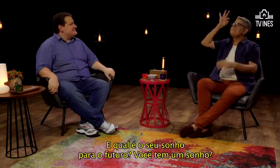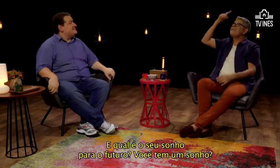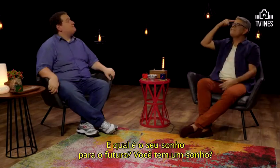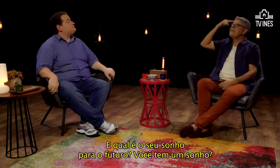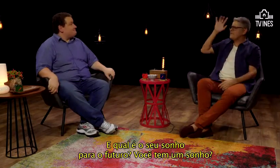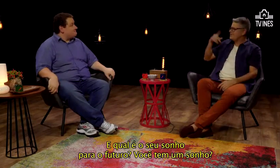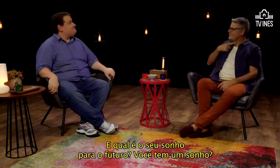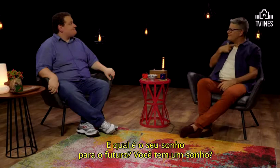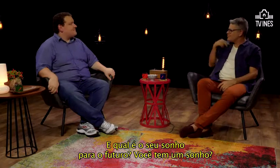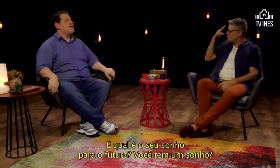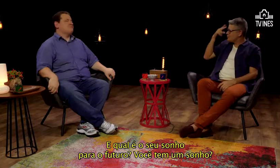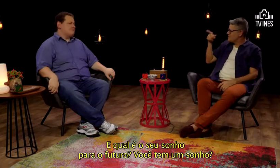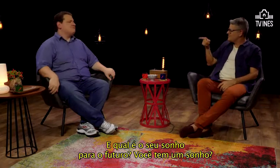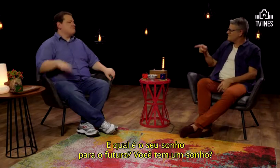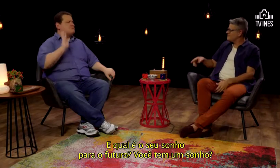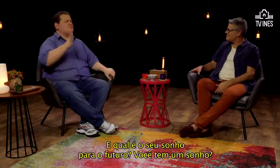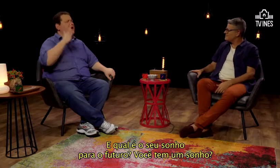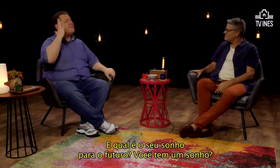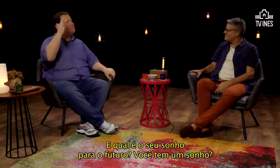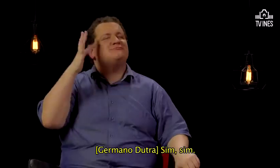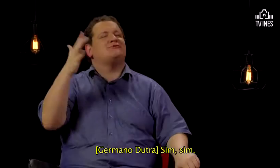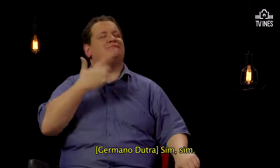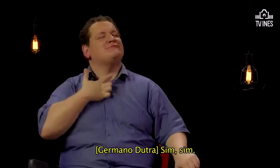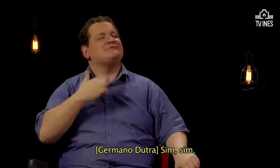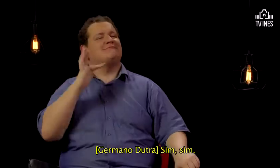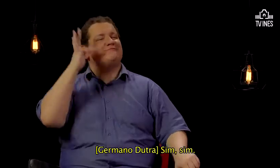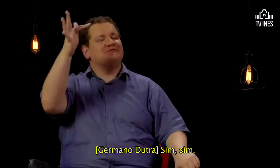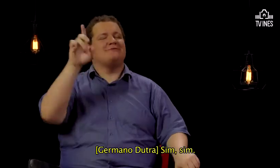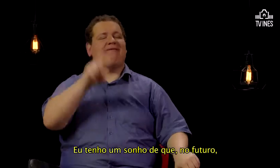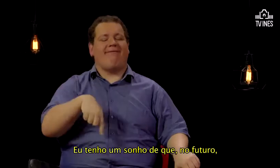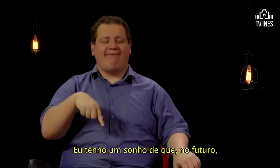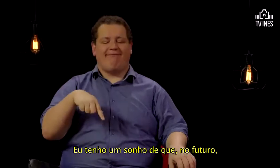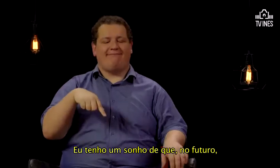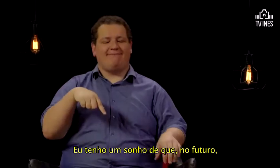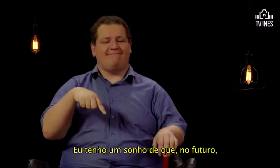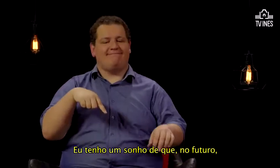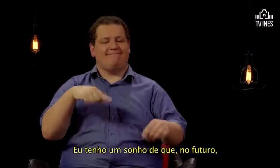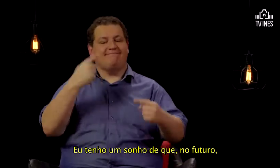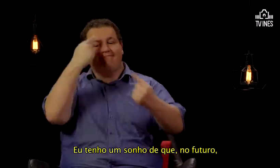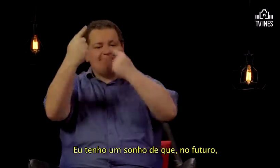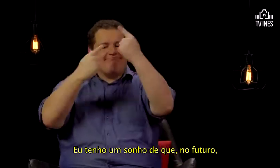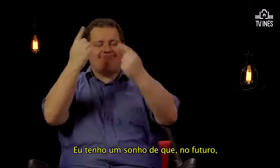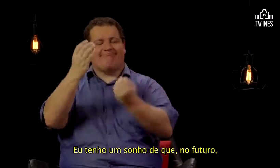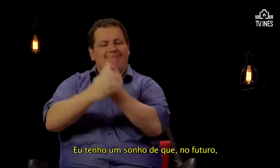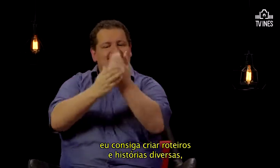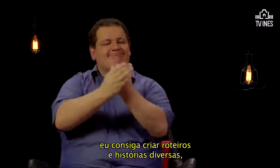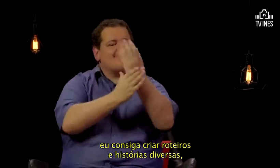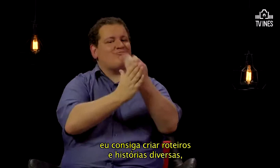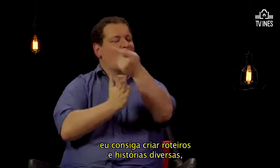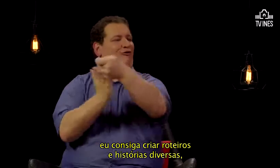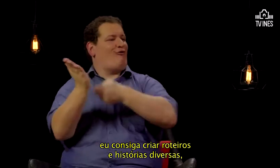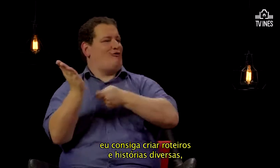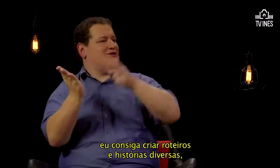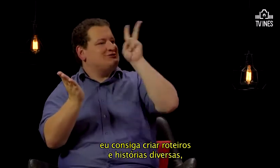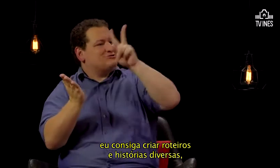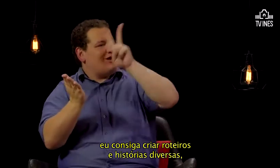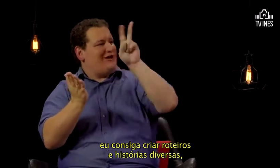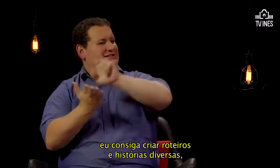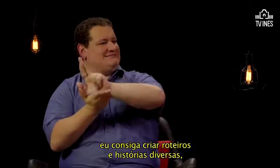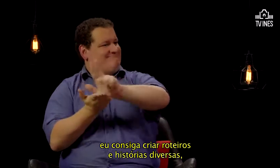E qual o seu sonho para o futuro? Você já tem um sonho? Sim, sim. Eu tenho um sonho de que no futuro eu consiga criar roteiros